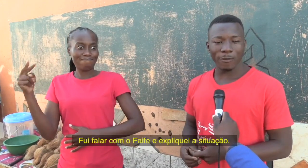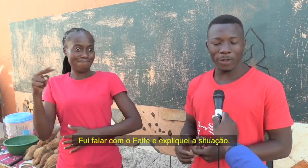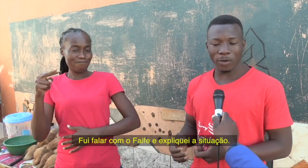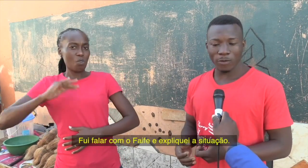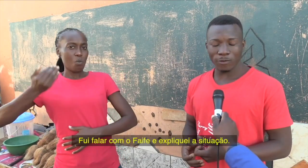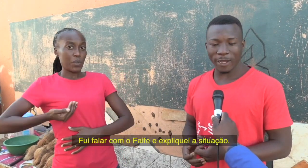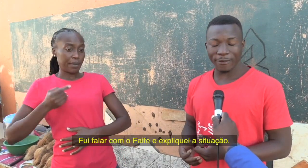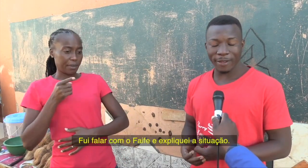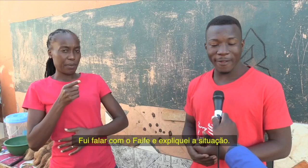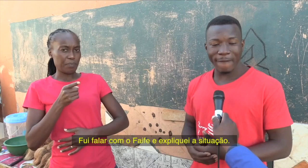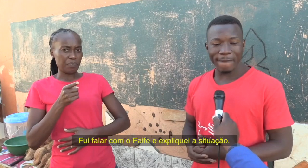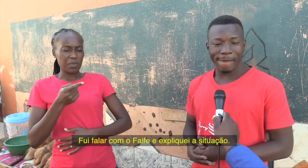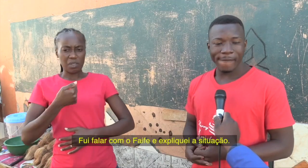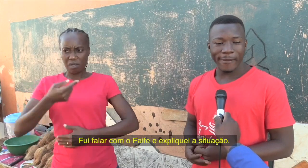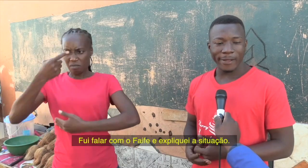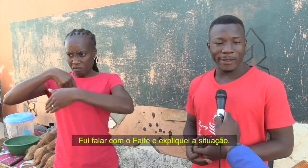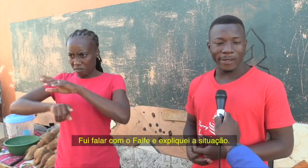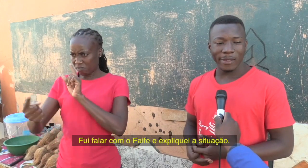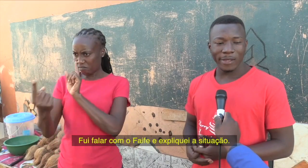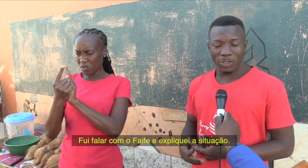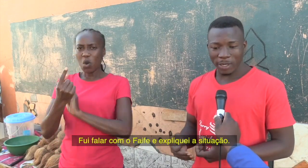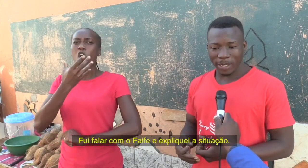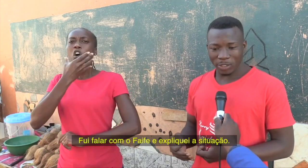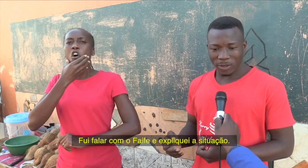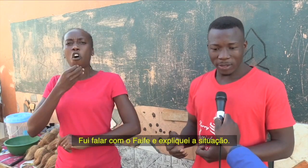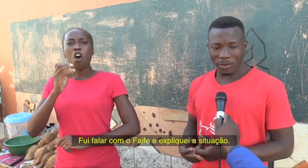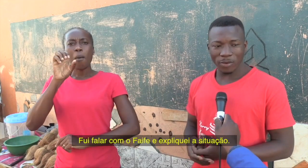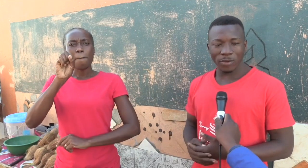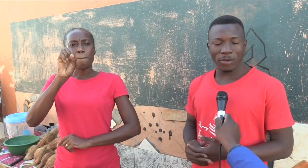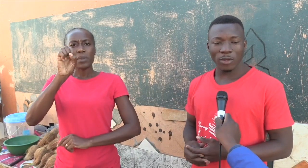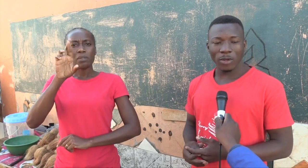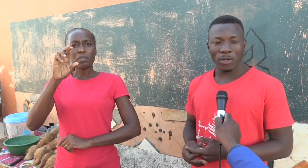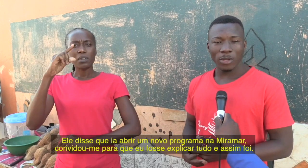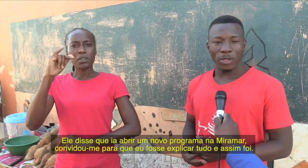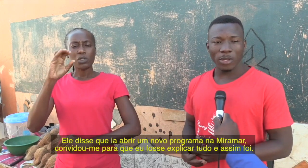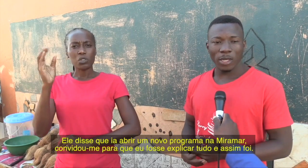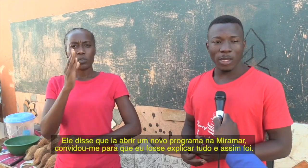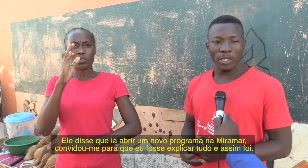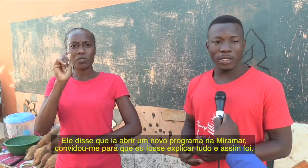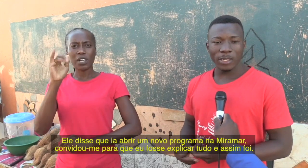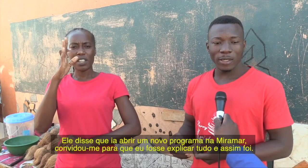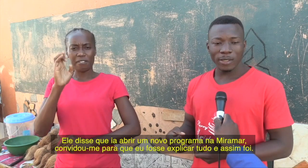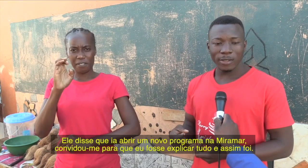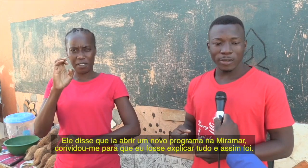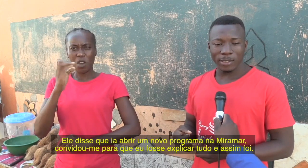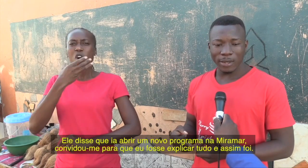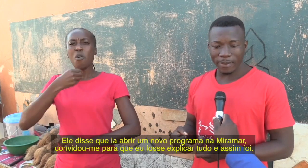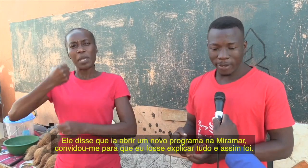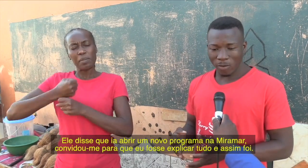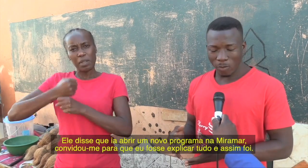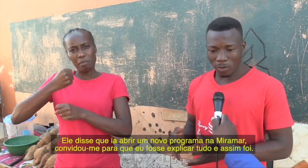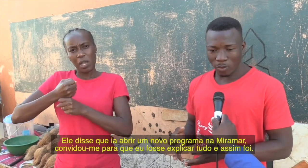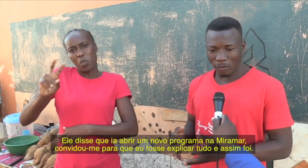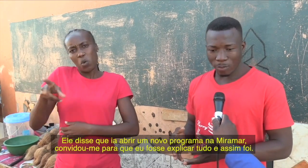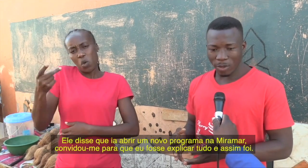fui ter com o Faife e lhe expliquei a situação e ele disse que ia